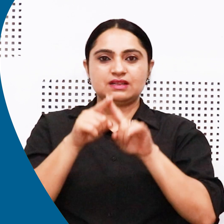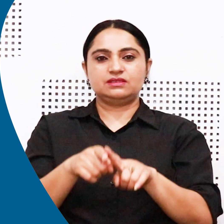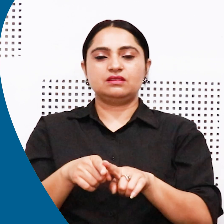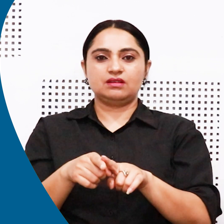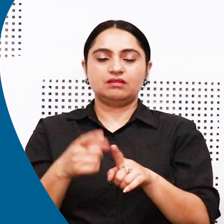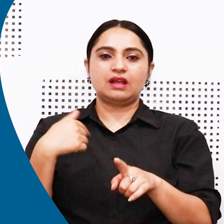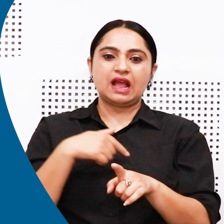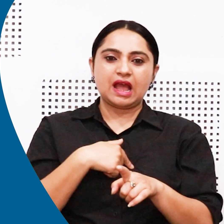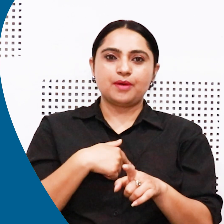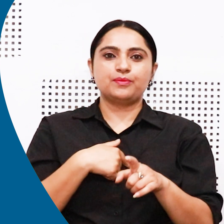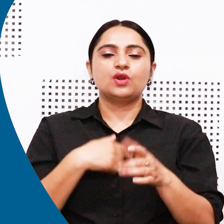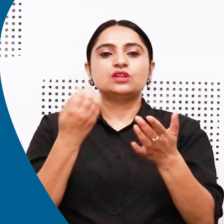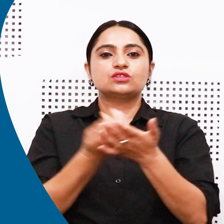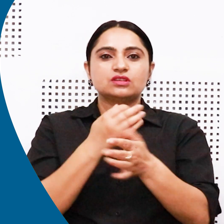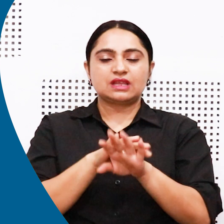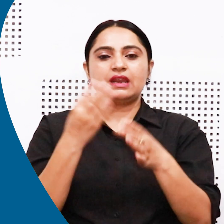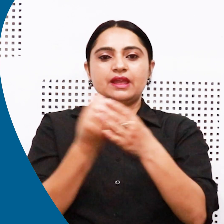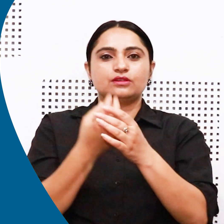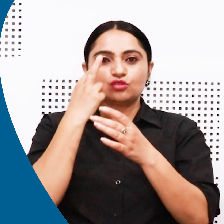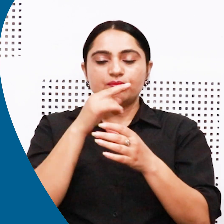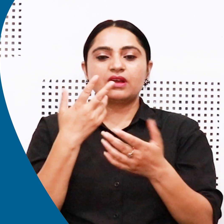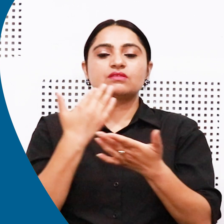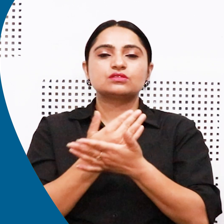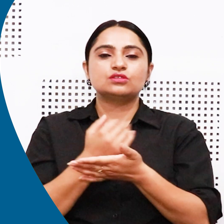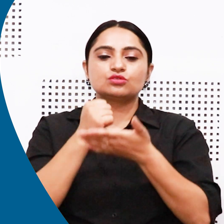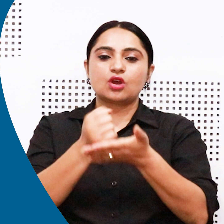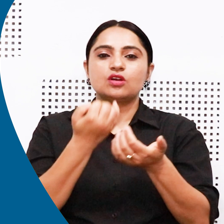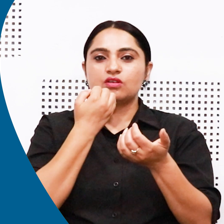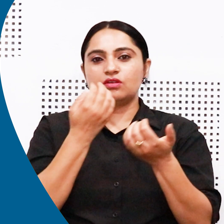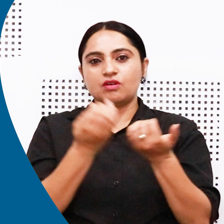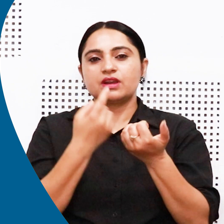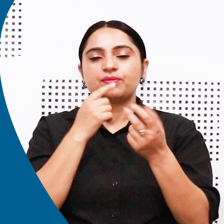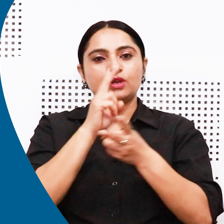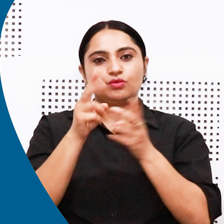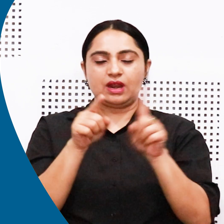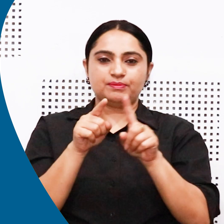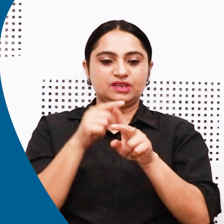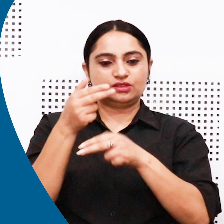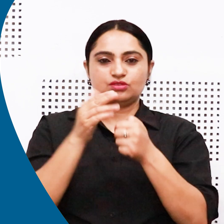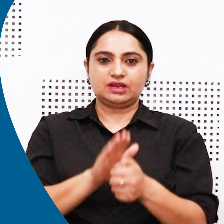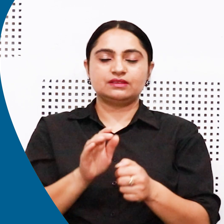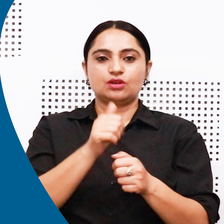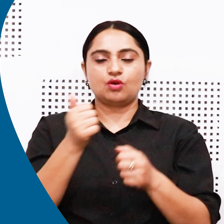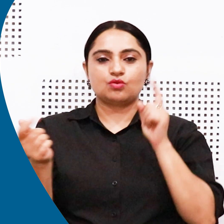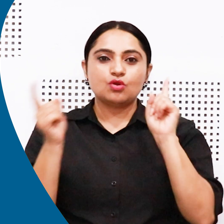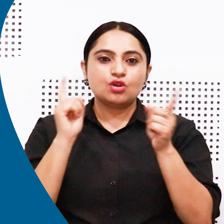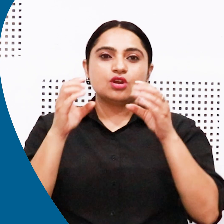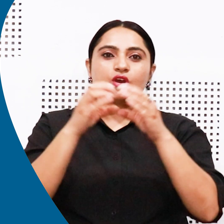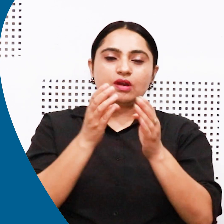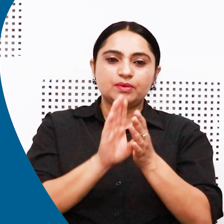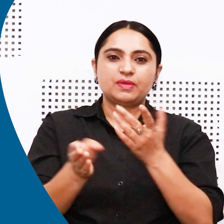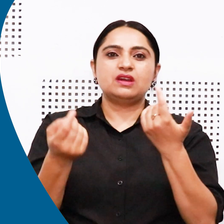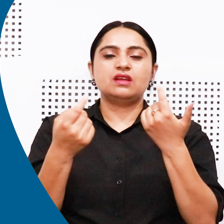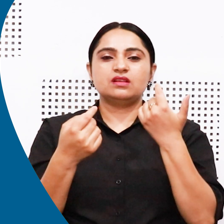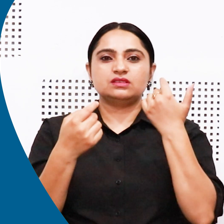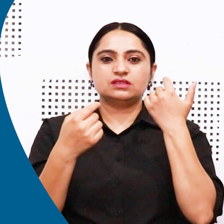हाम्रो संस्थाहरूले एकीकृत रूपमा कसरी सहयोग गर्ने भन्ने कुरा पनि मिटिङमा भइरहेको छ। अर्को कुरा, नगरपालिकाबाट कृत्रिम हात खुट्टाहरू बनाएर